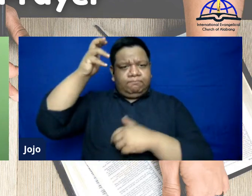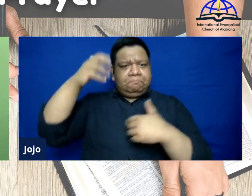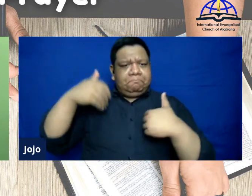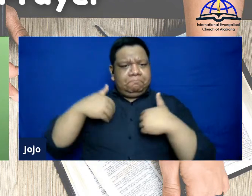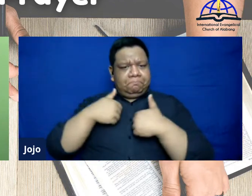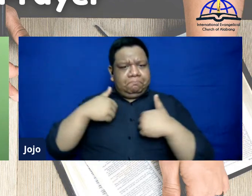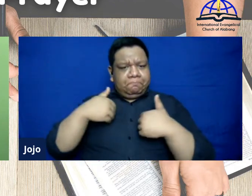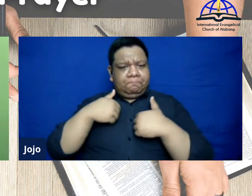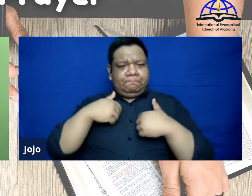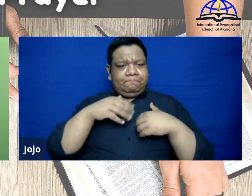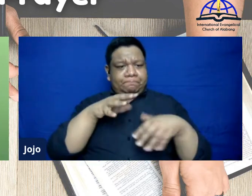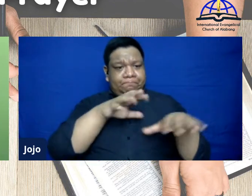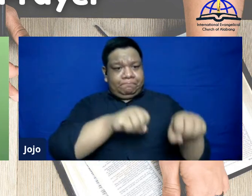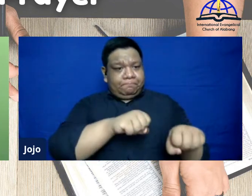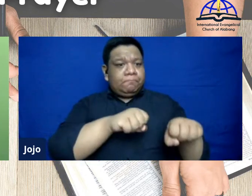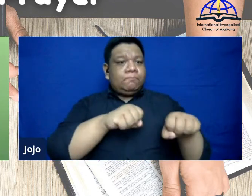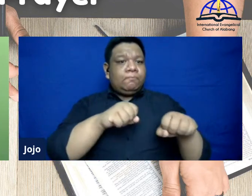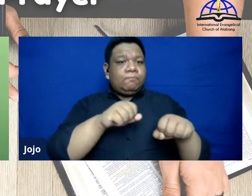of the flock,